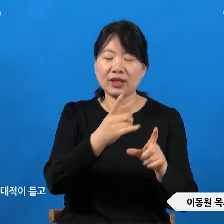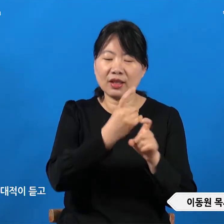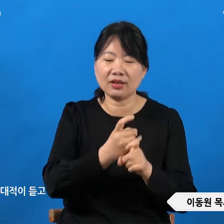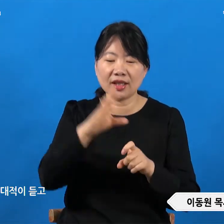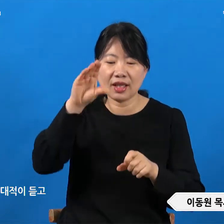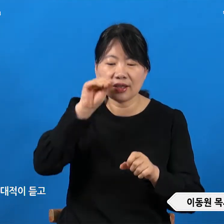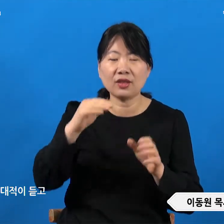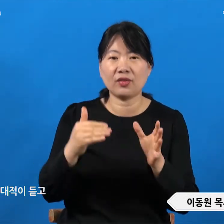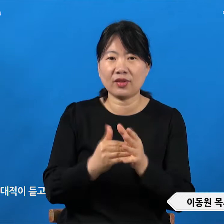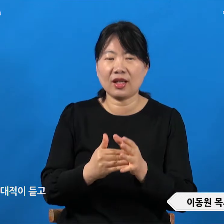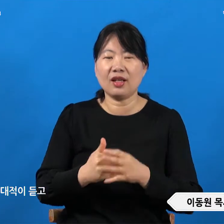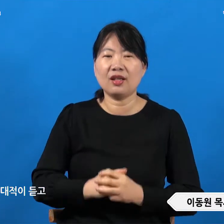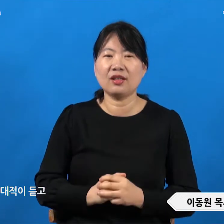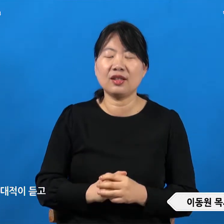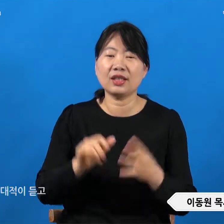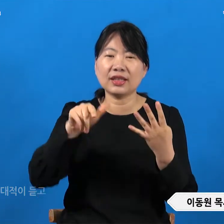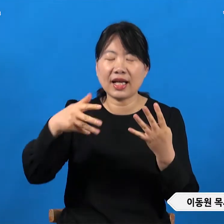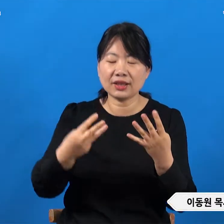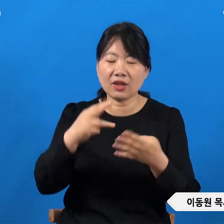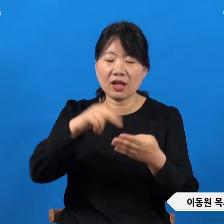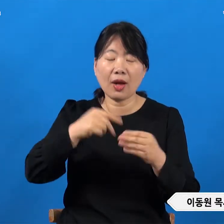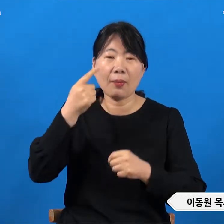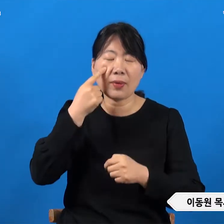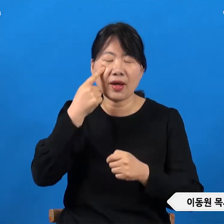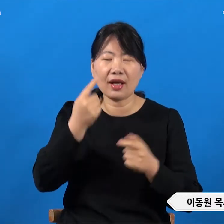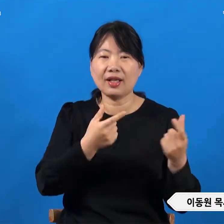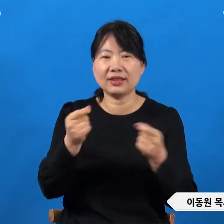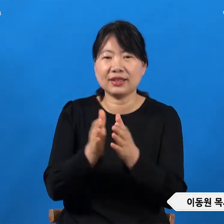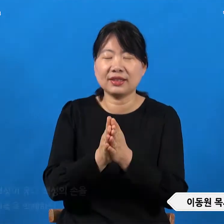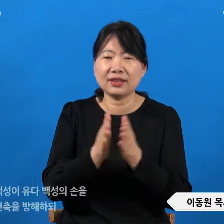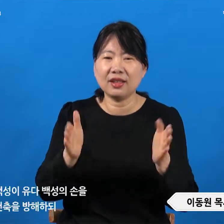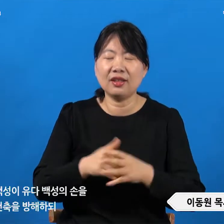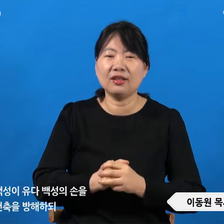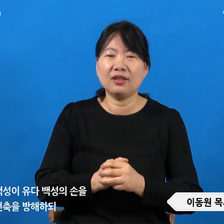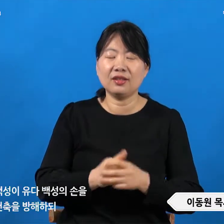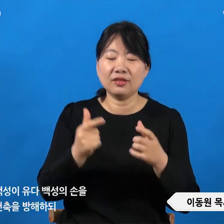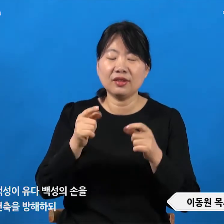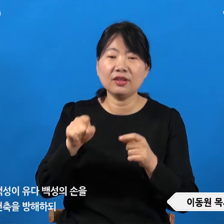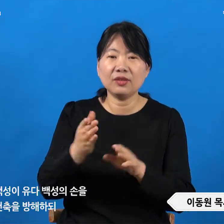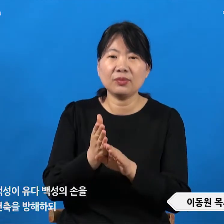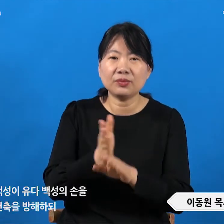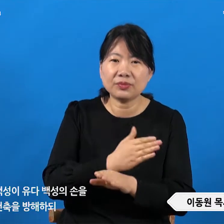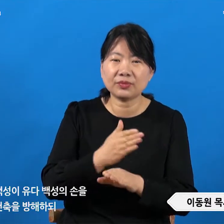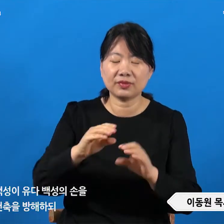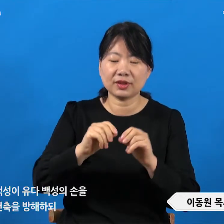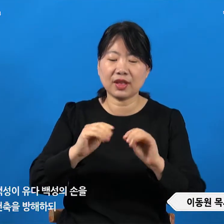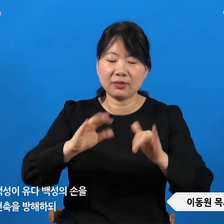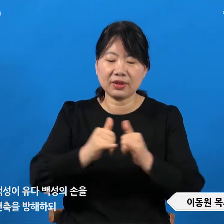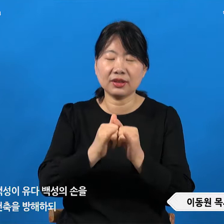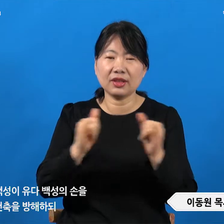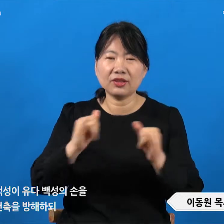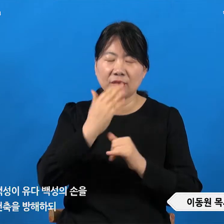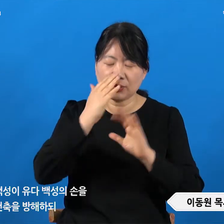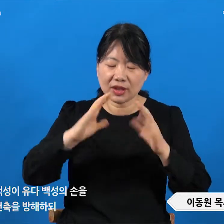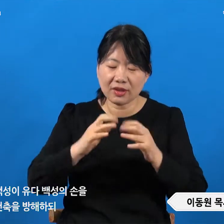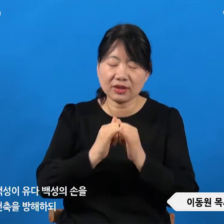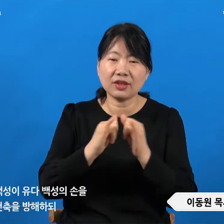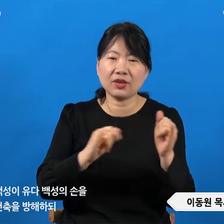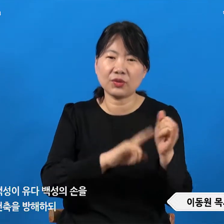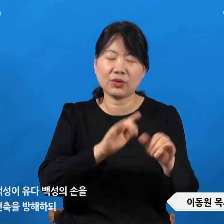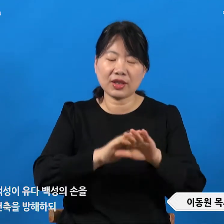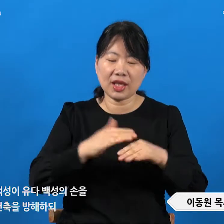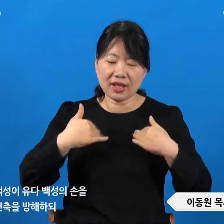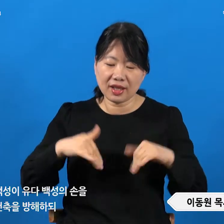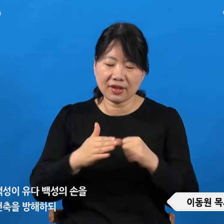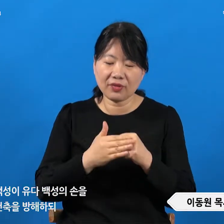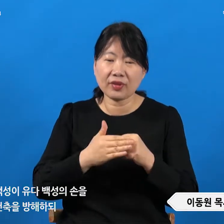그랬죠. 4절에 보겠습니다. 4절 다 같이 시작. 이로부터 그 땅 백성이 유다 백성의 손을